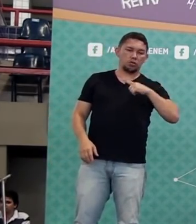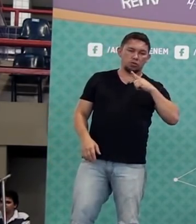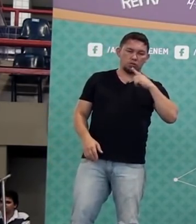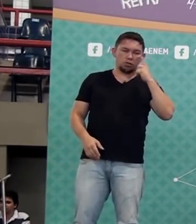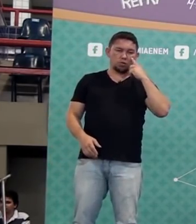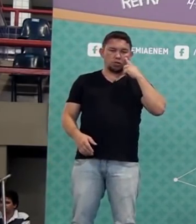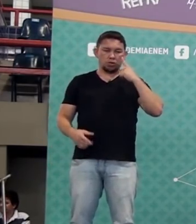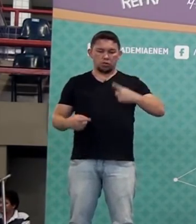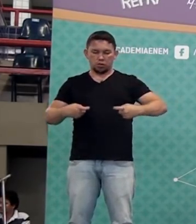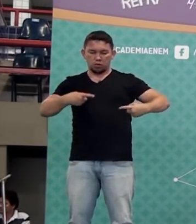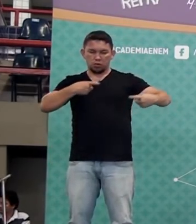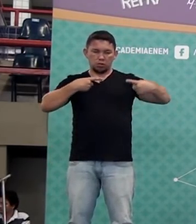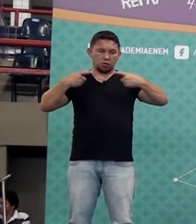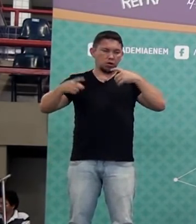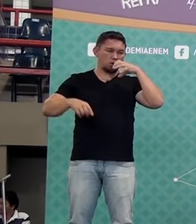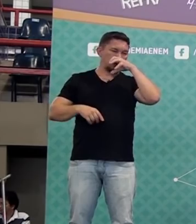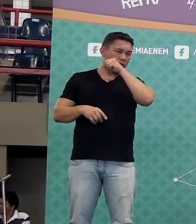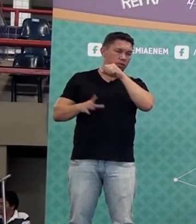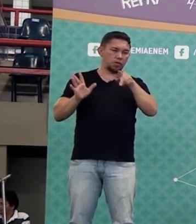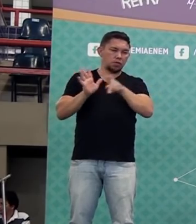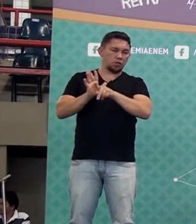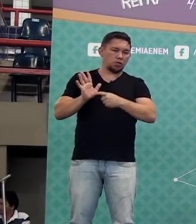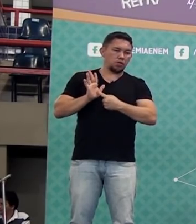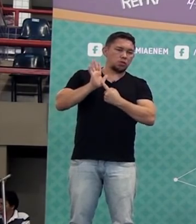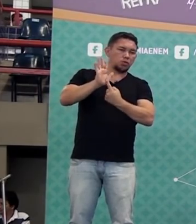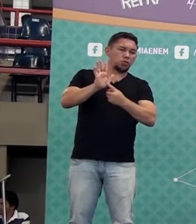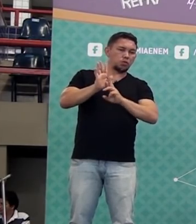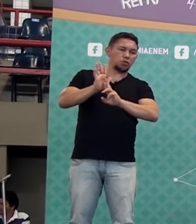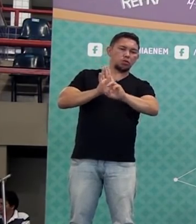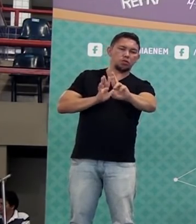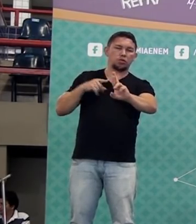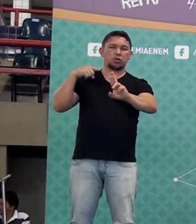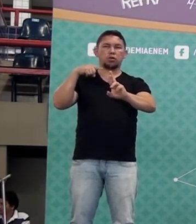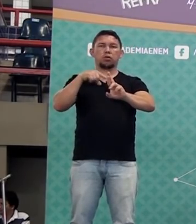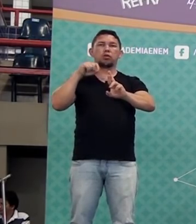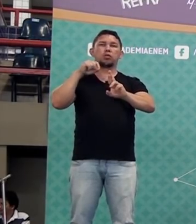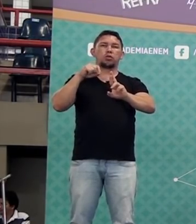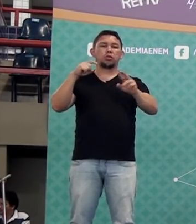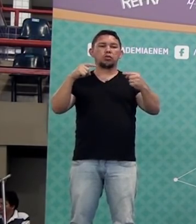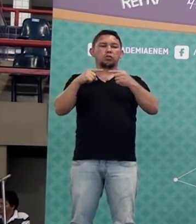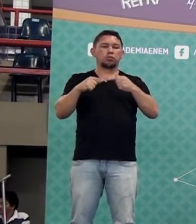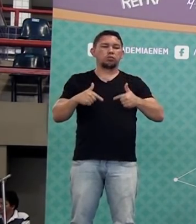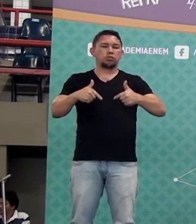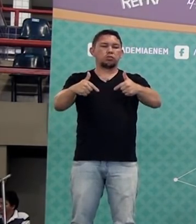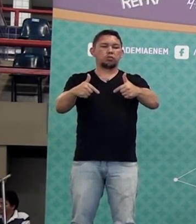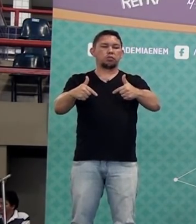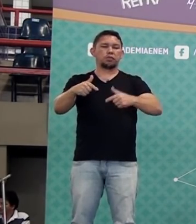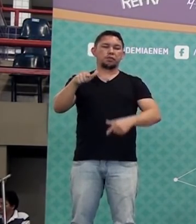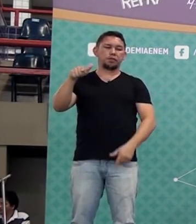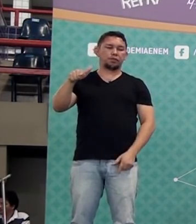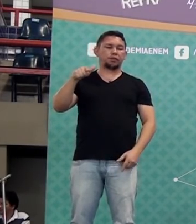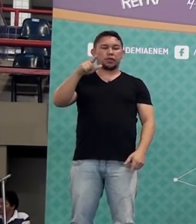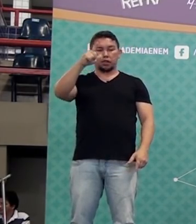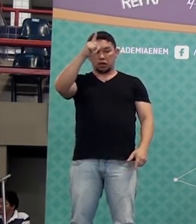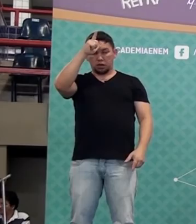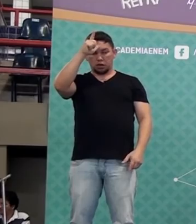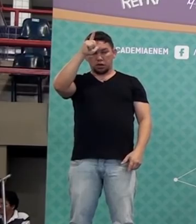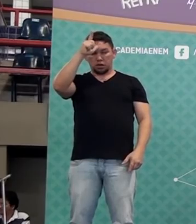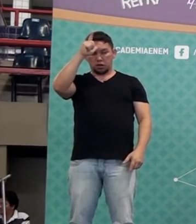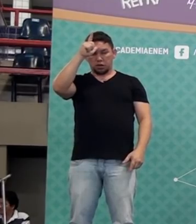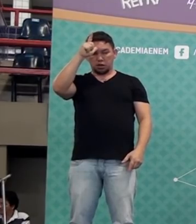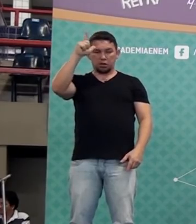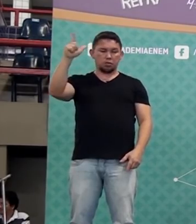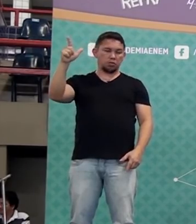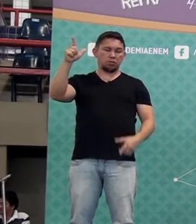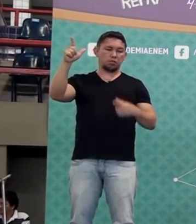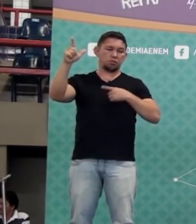guerra total, da guerra relâmpago, do que representou o avanço da Alemanha nazista, da